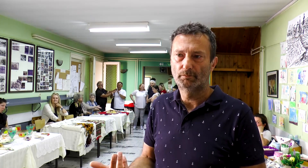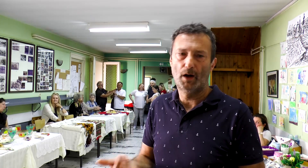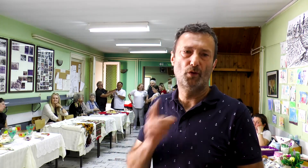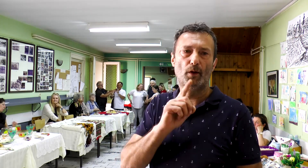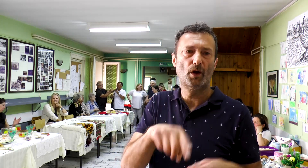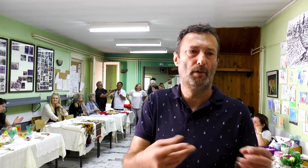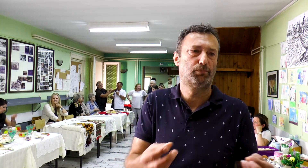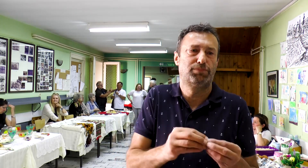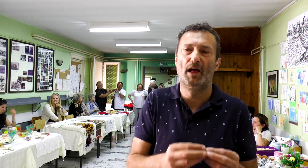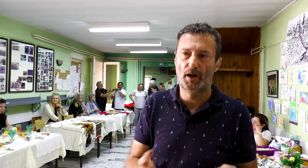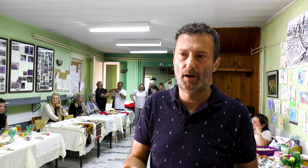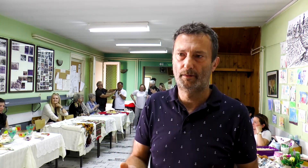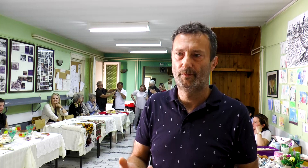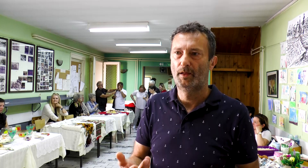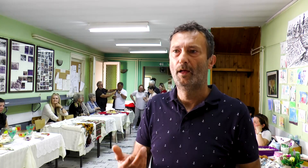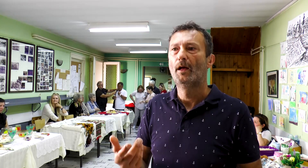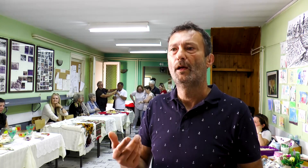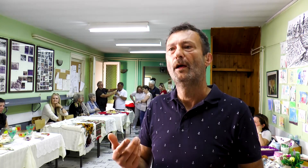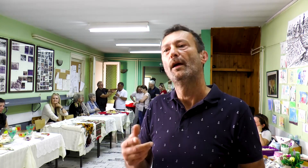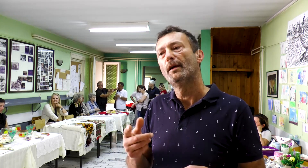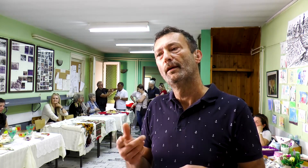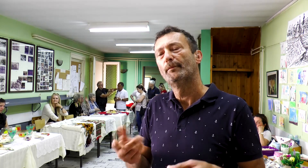pomažemo jedni drugima.